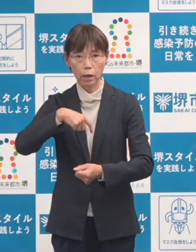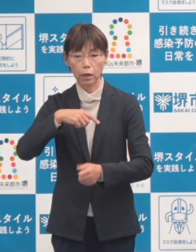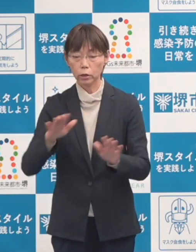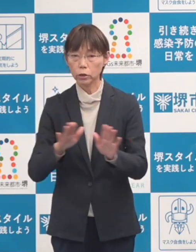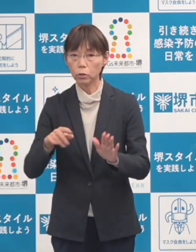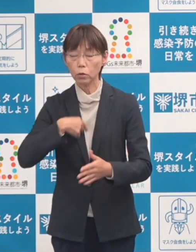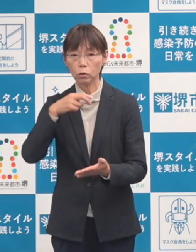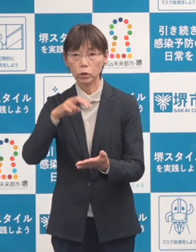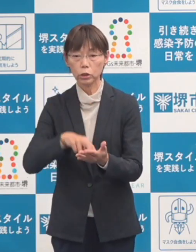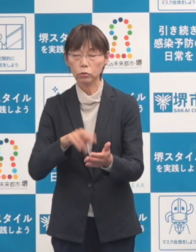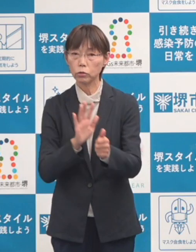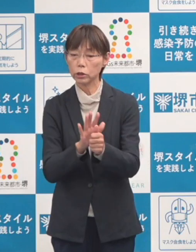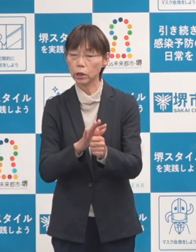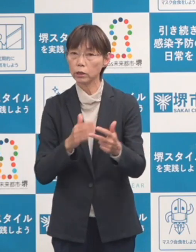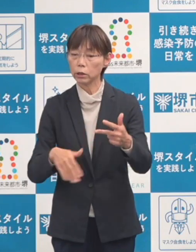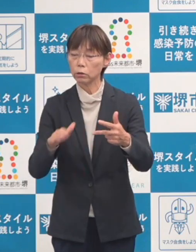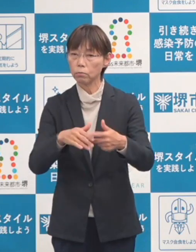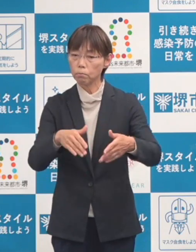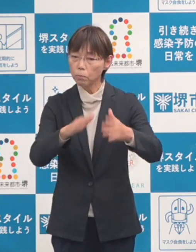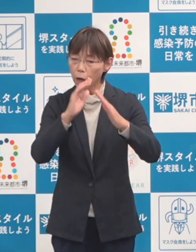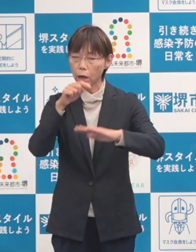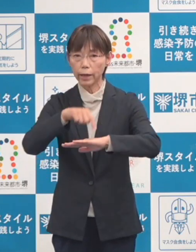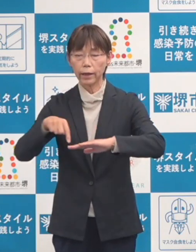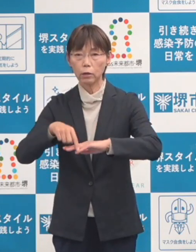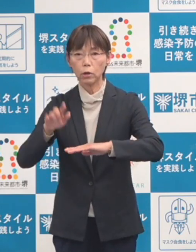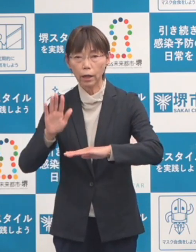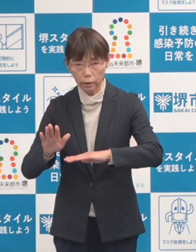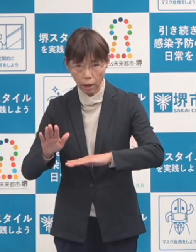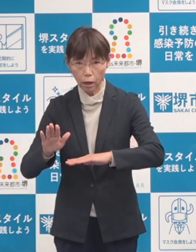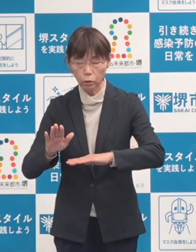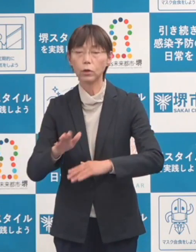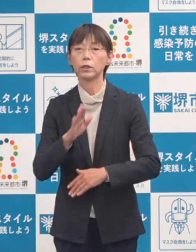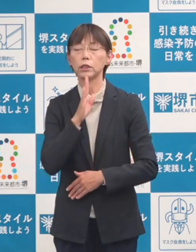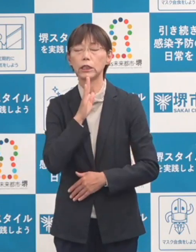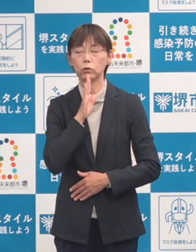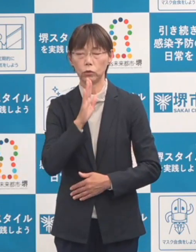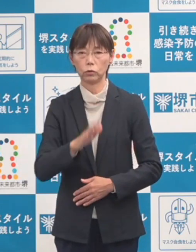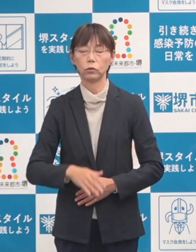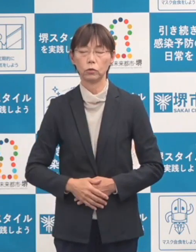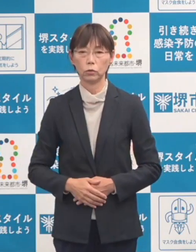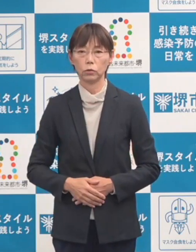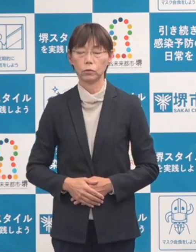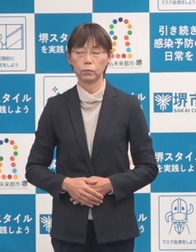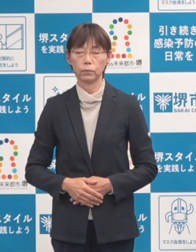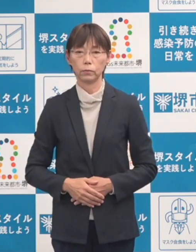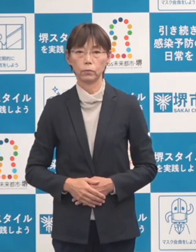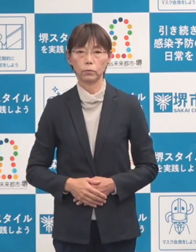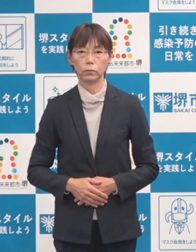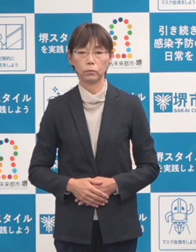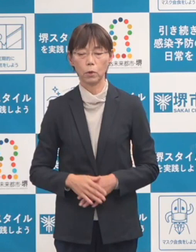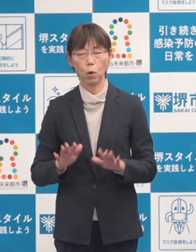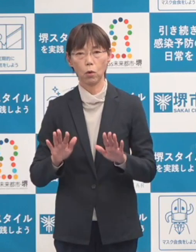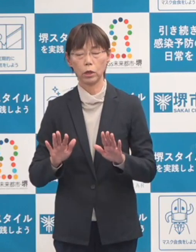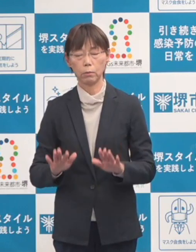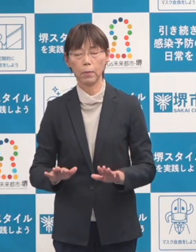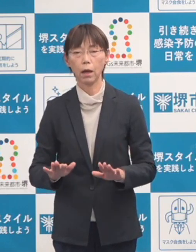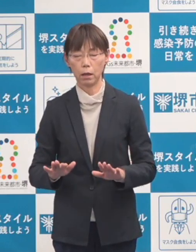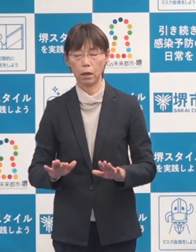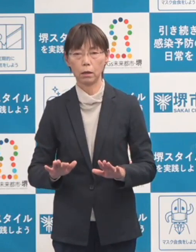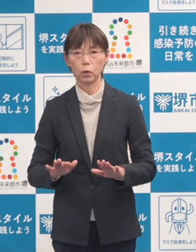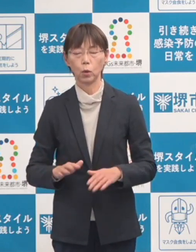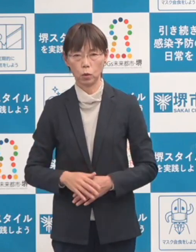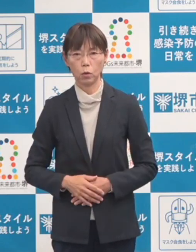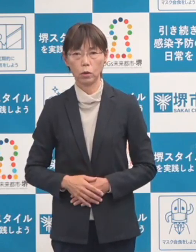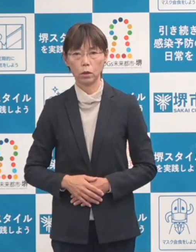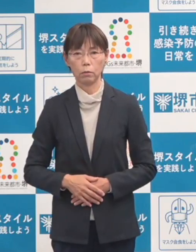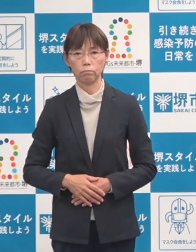という計画があったということは事実です。ですが、今の状況でより私は望